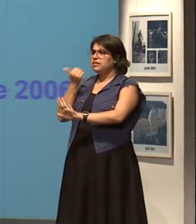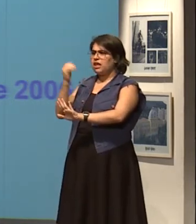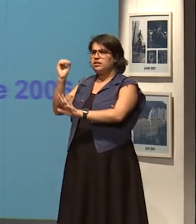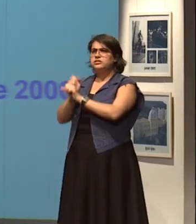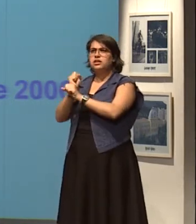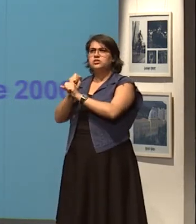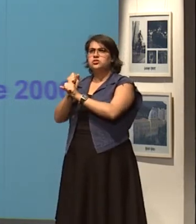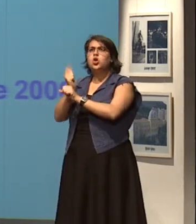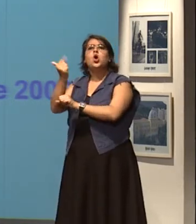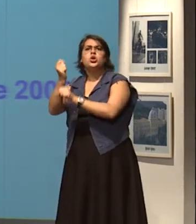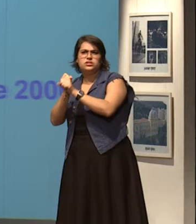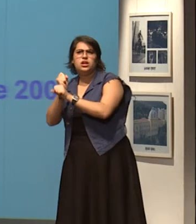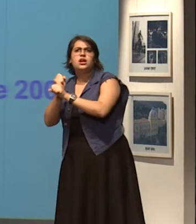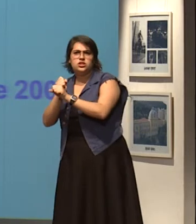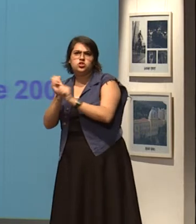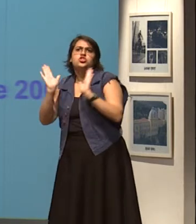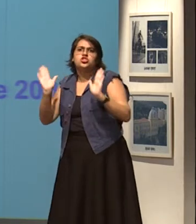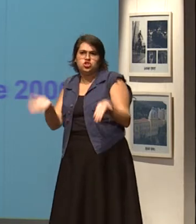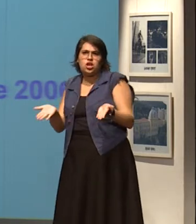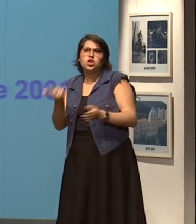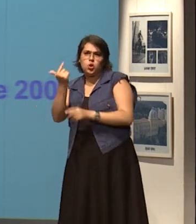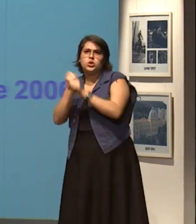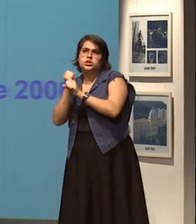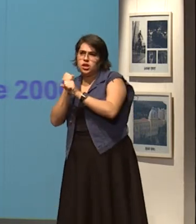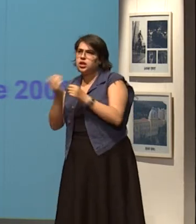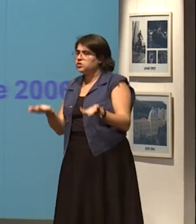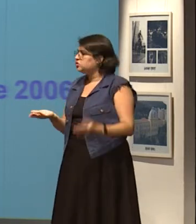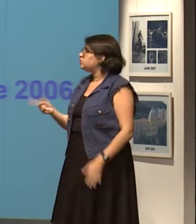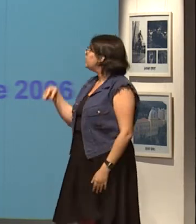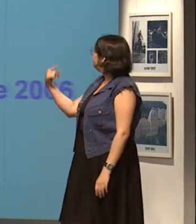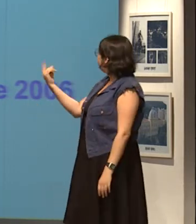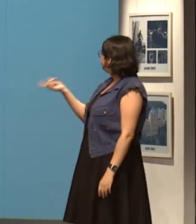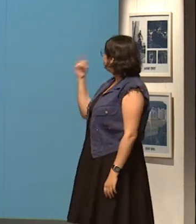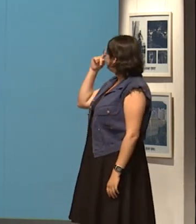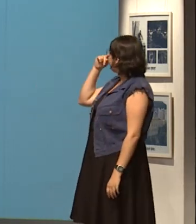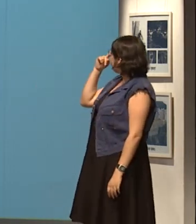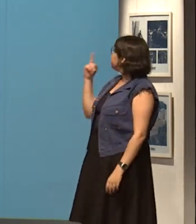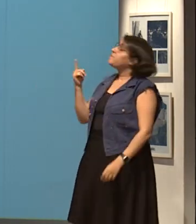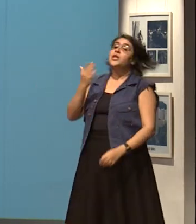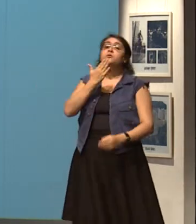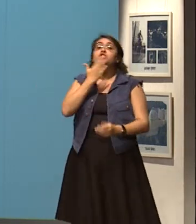tem 10 anos, 12 anos, 12 anos de lei.